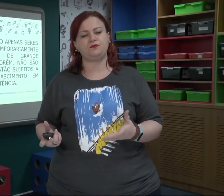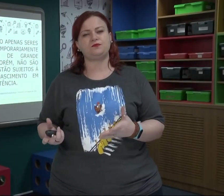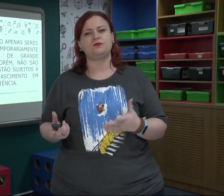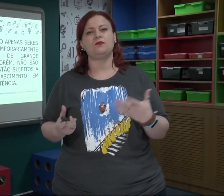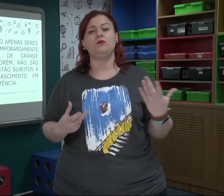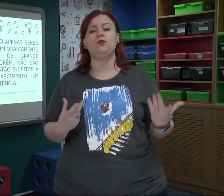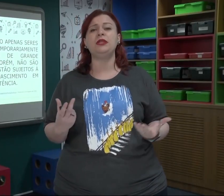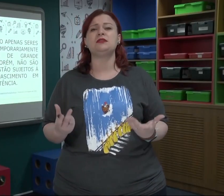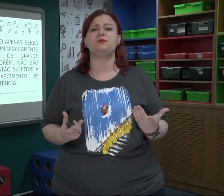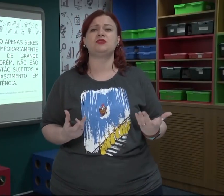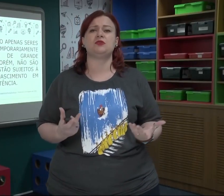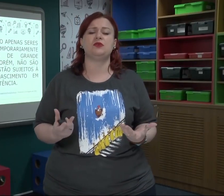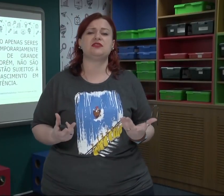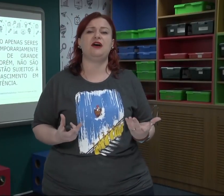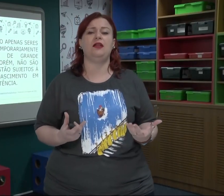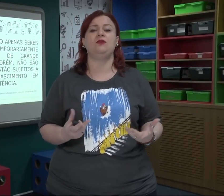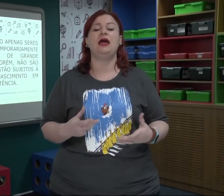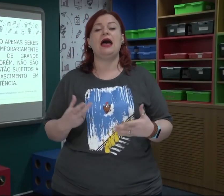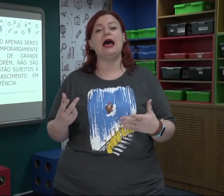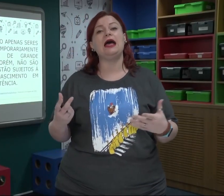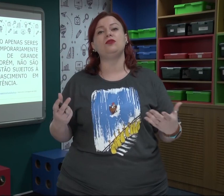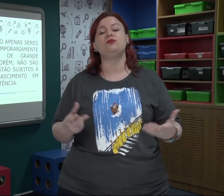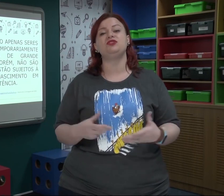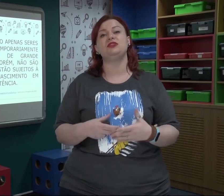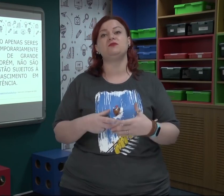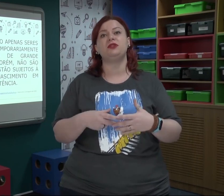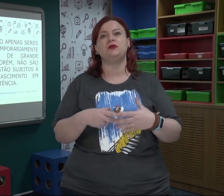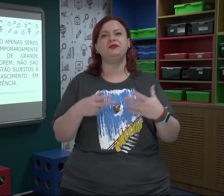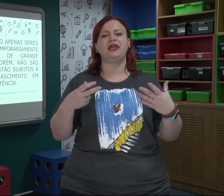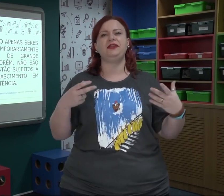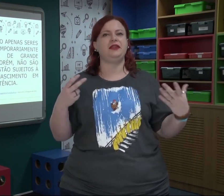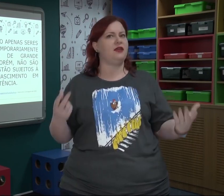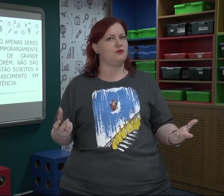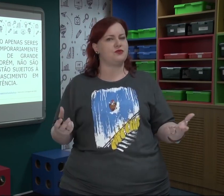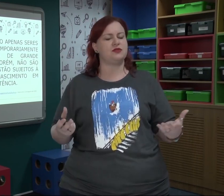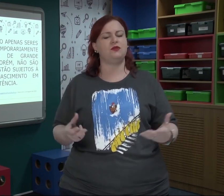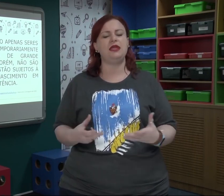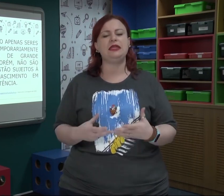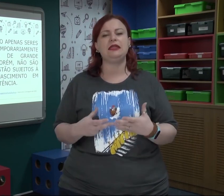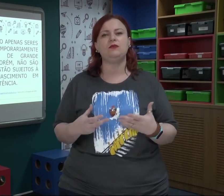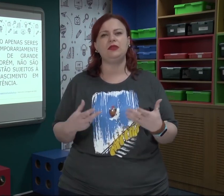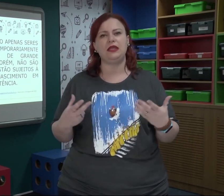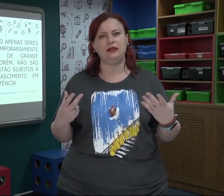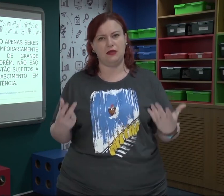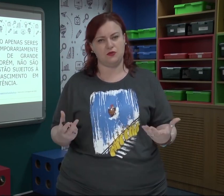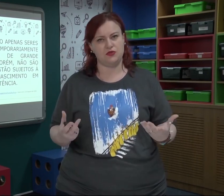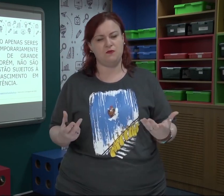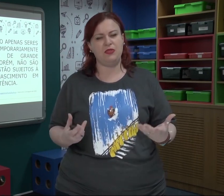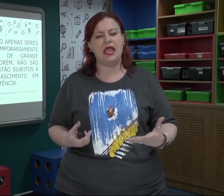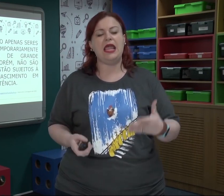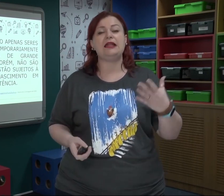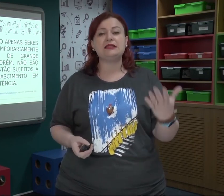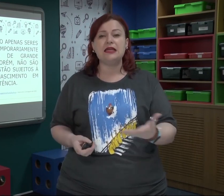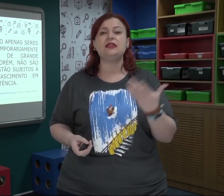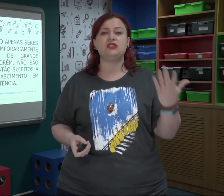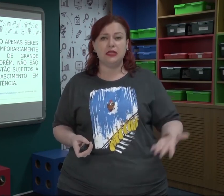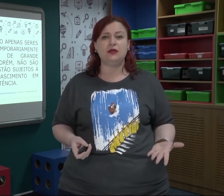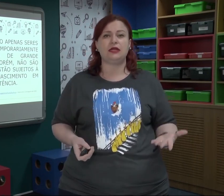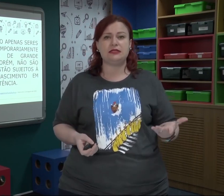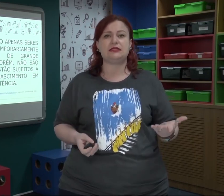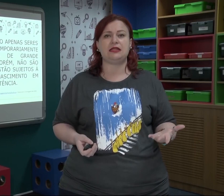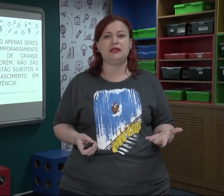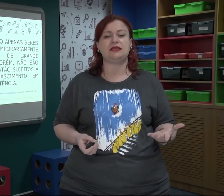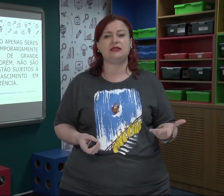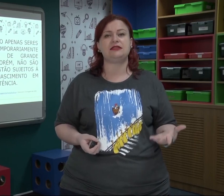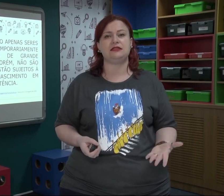Então, muitas pessoas falam: ah, no budismo não tem Deus. Não é que não tem Deus. Eles